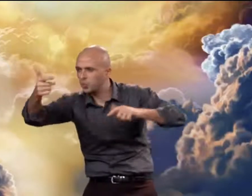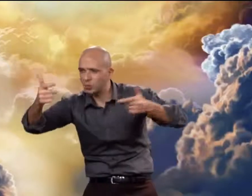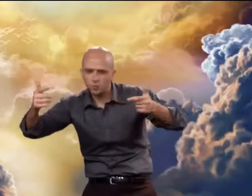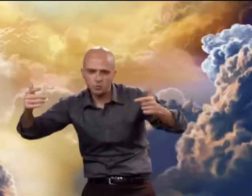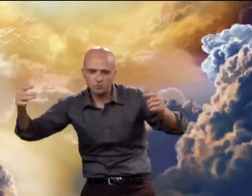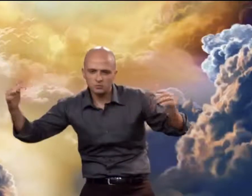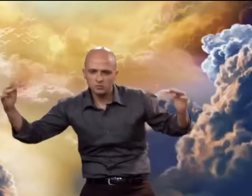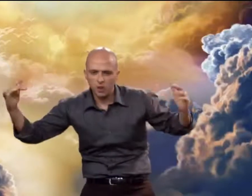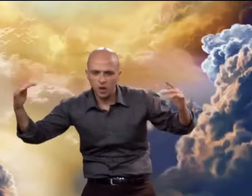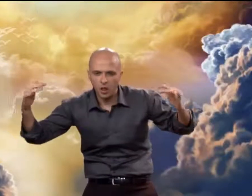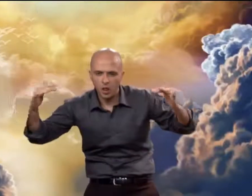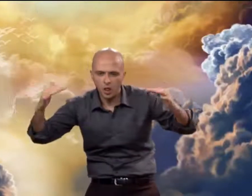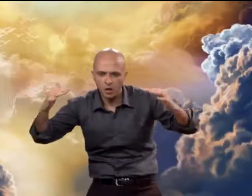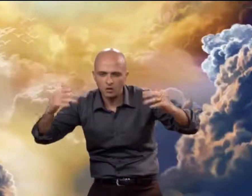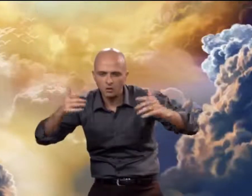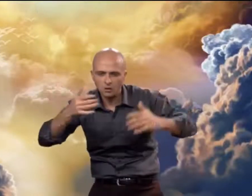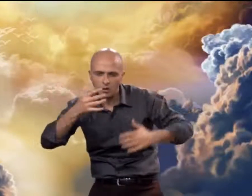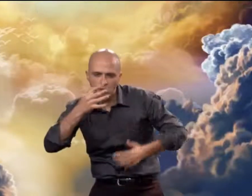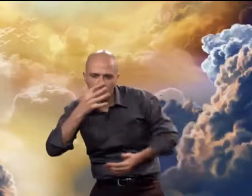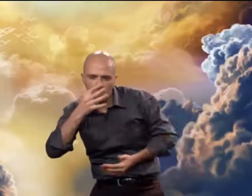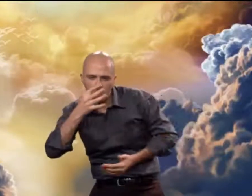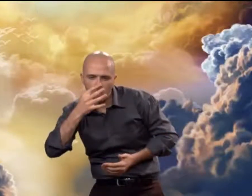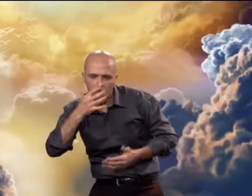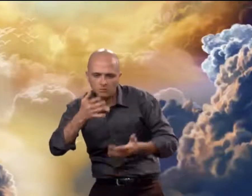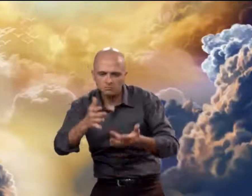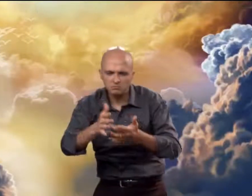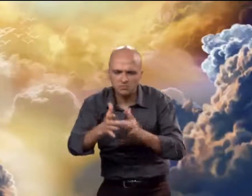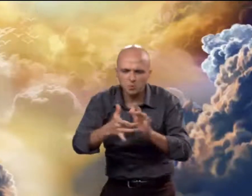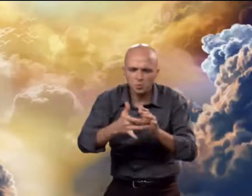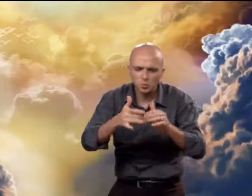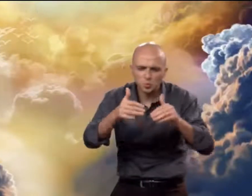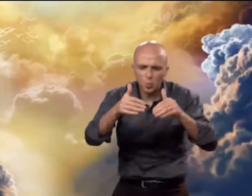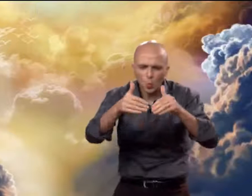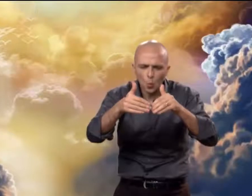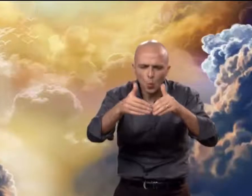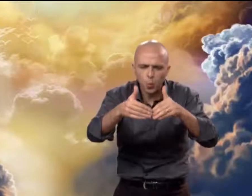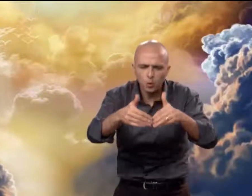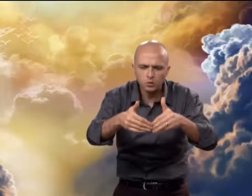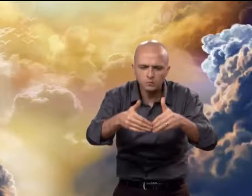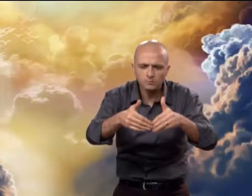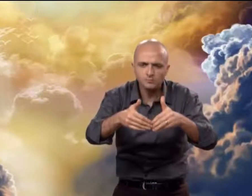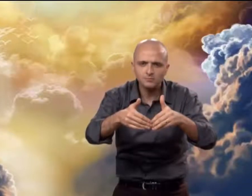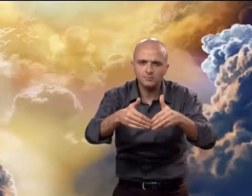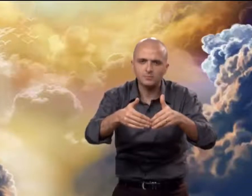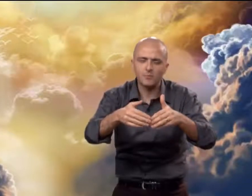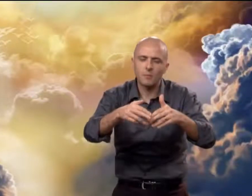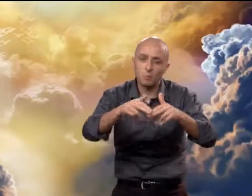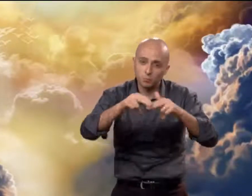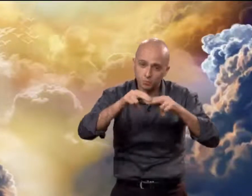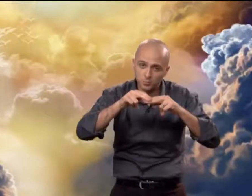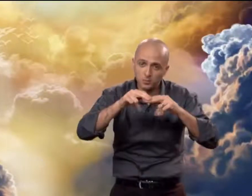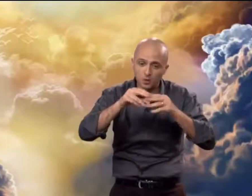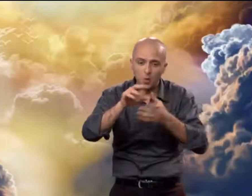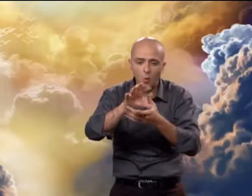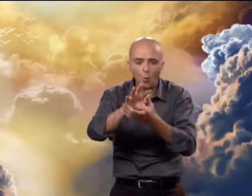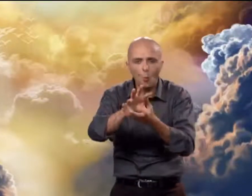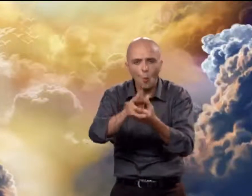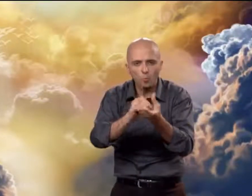lugar do nascimento do recém-nascido rei. Cristo aparecerá segunda vez para levar a salvação aos que aguardam